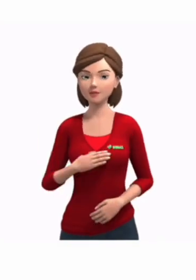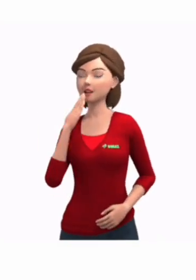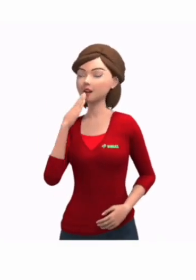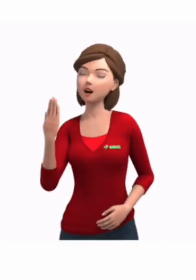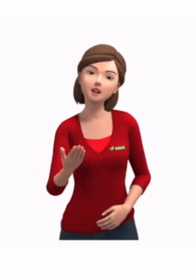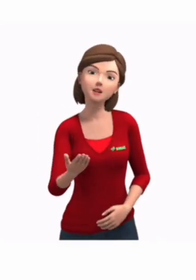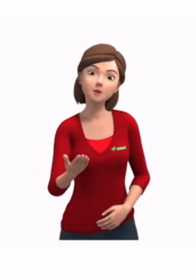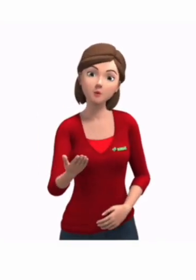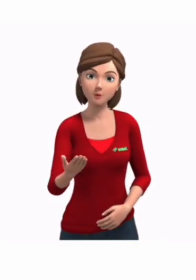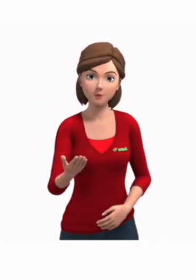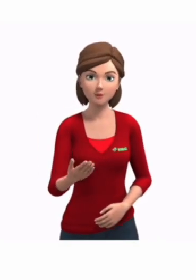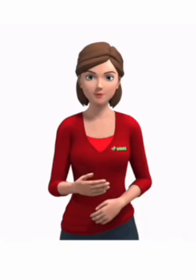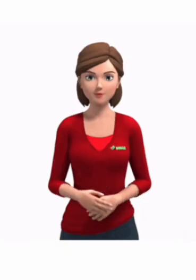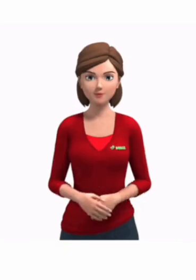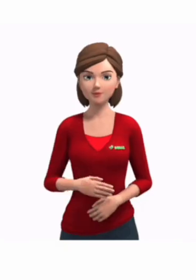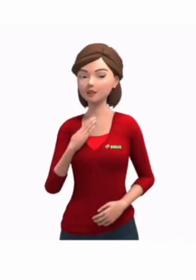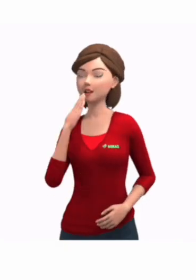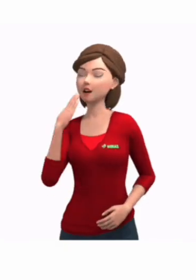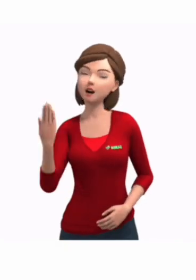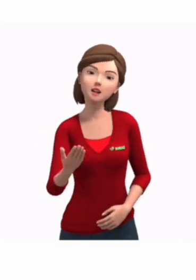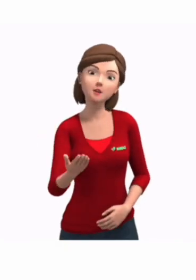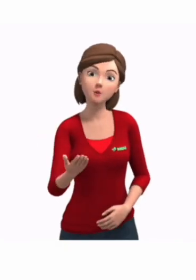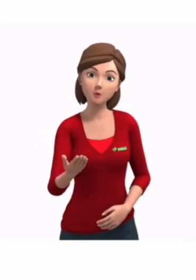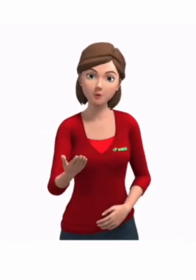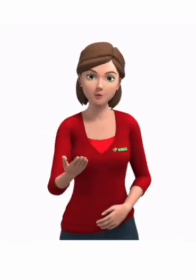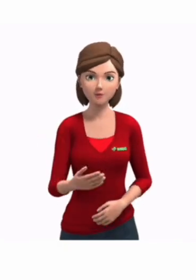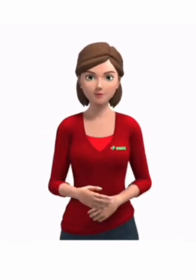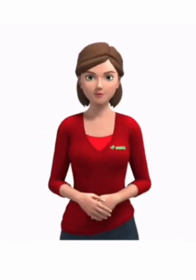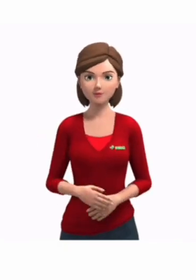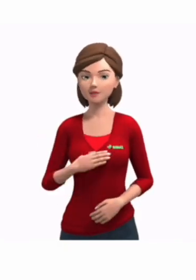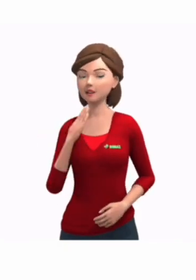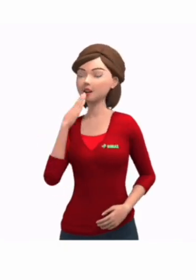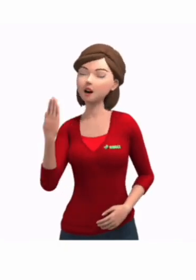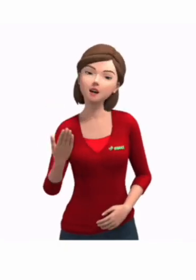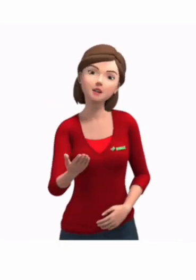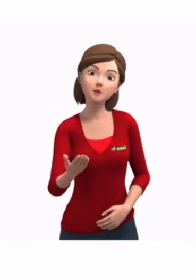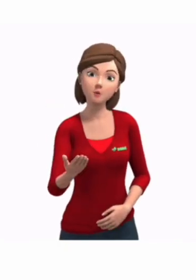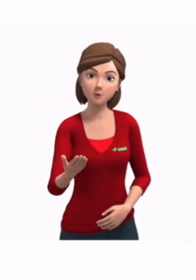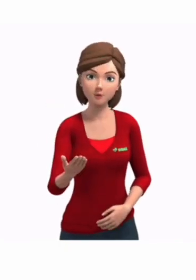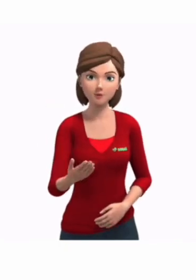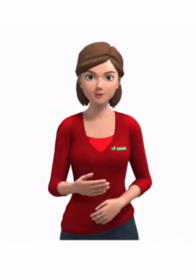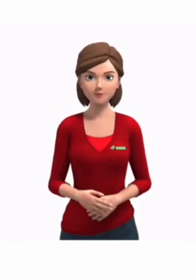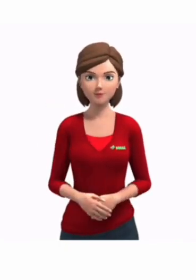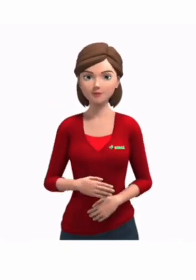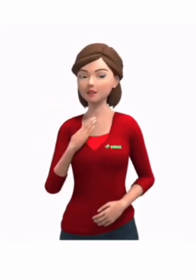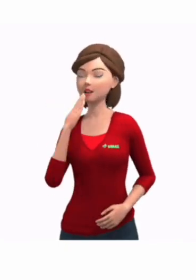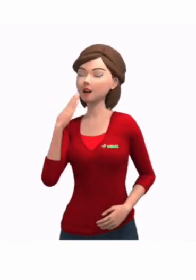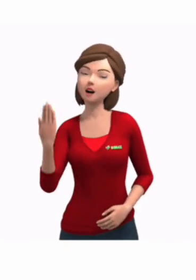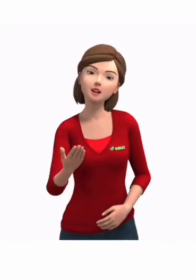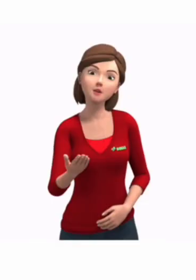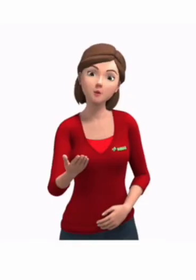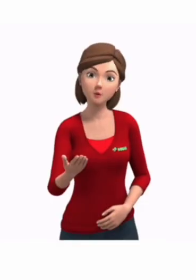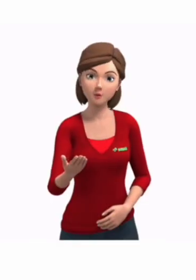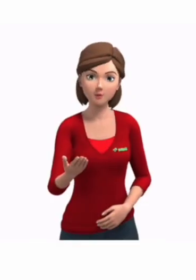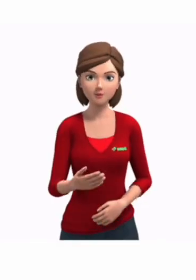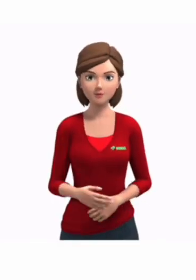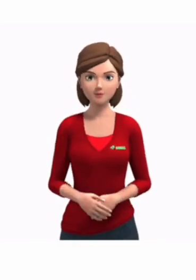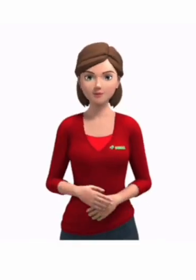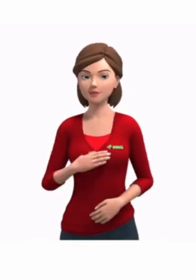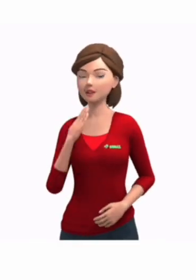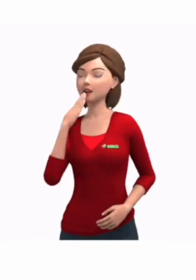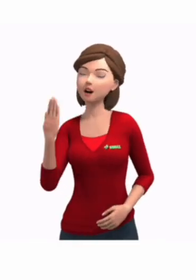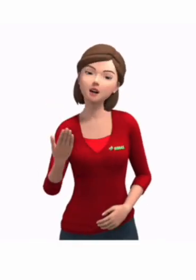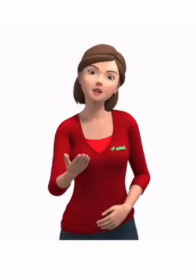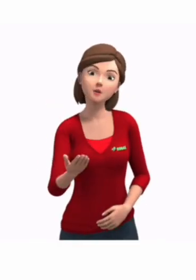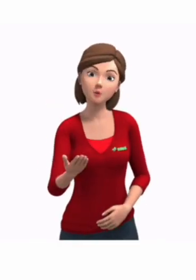public doivent être accessibles. Et ça, on prend pour les écoles, les formations, voire même